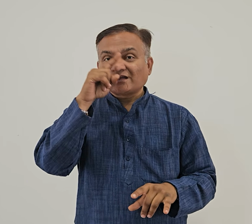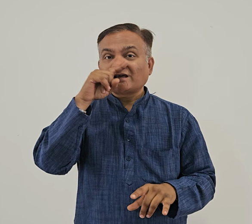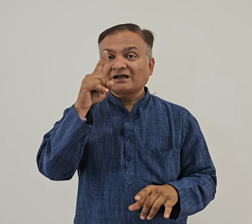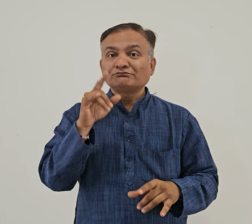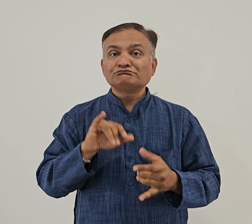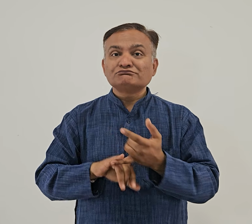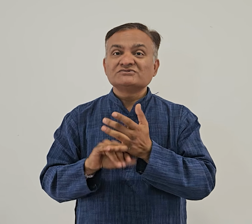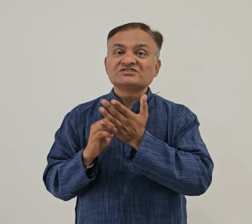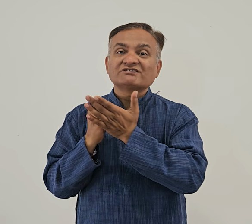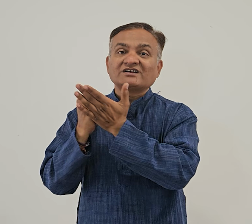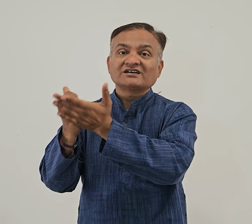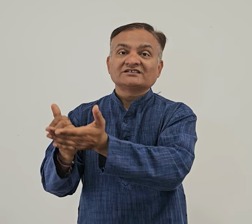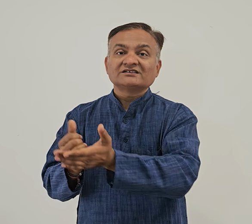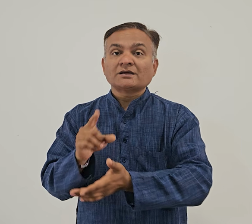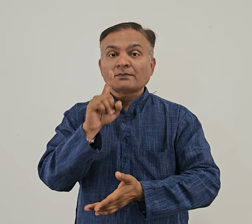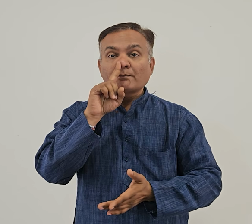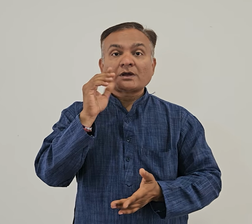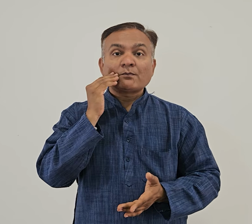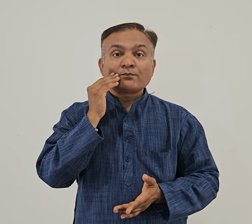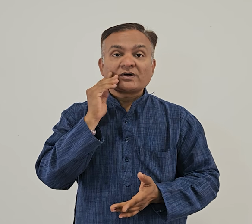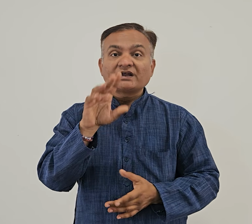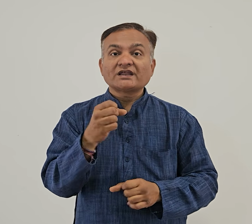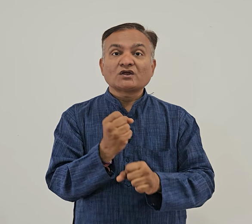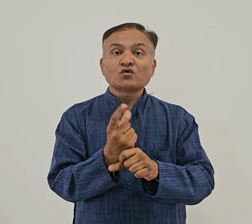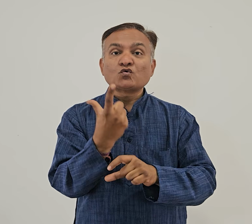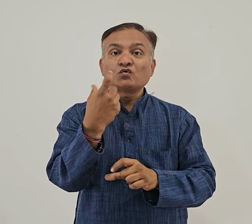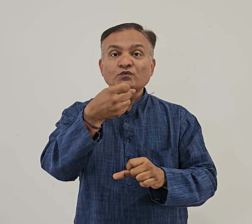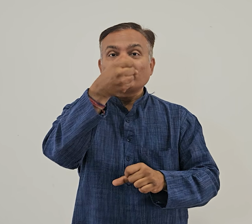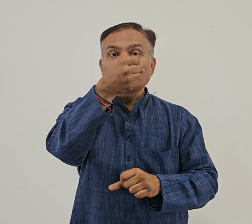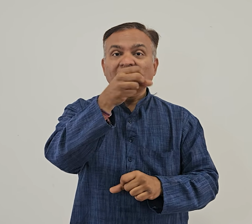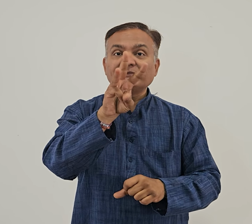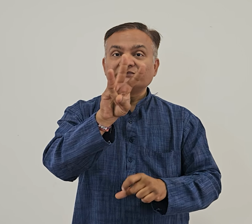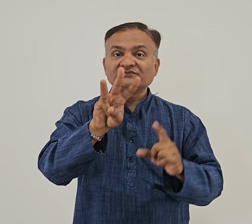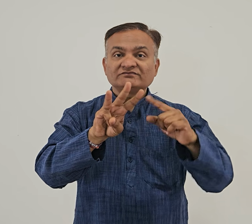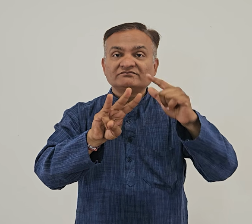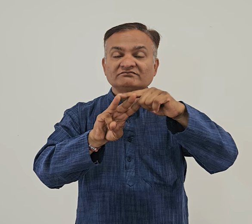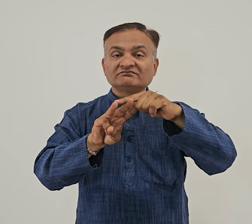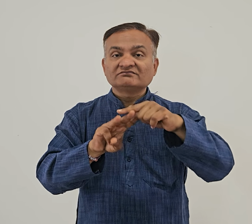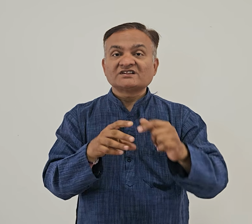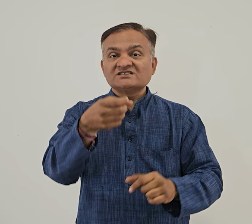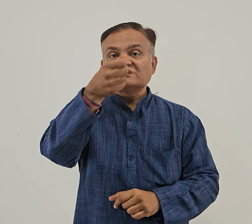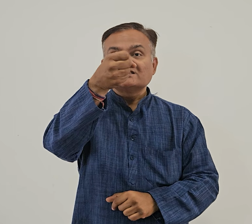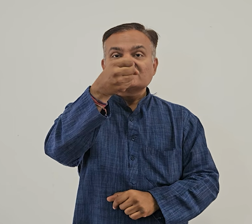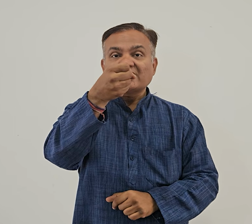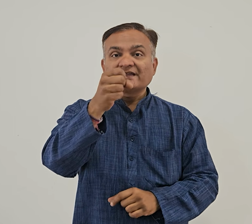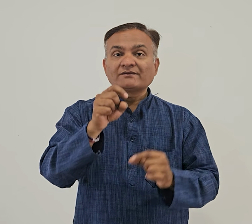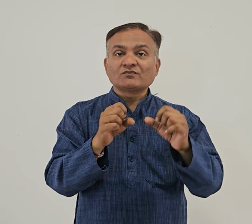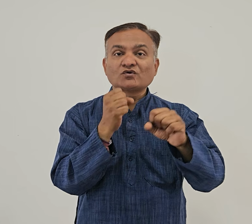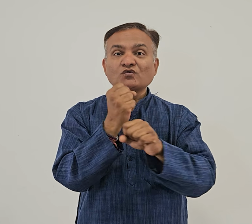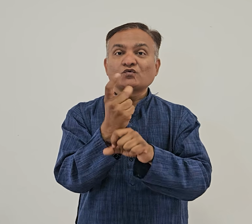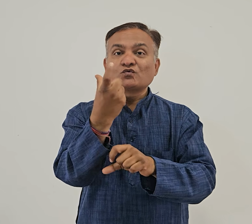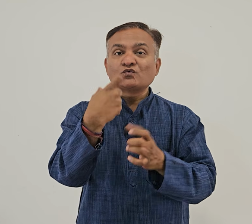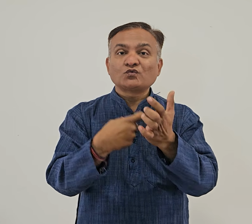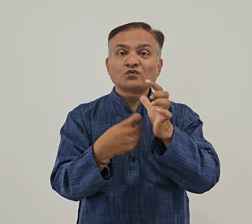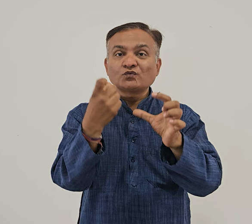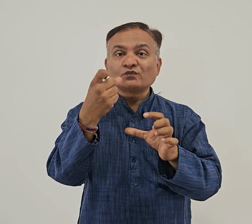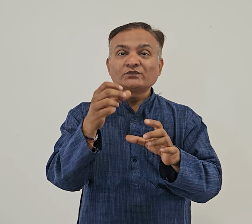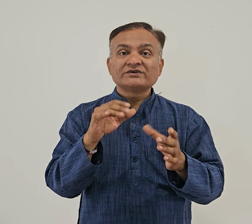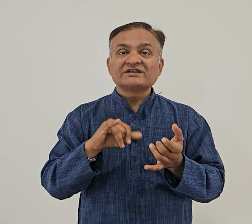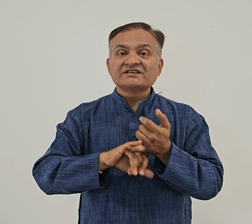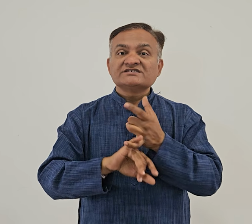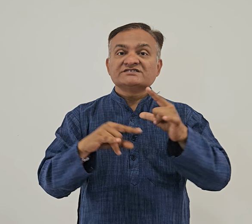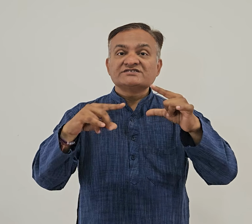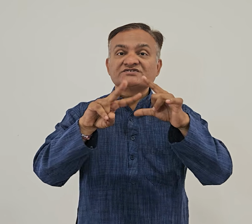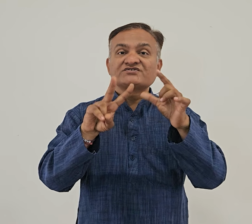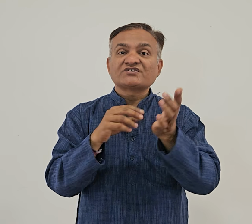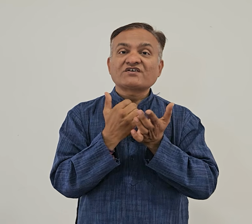મા બાપ અને ગુરુ, એમાં ગુરુની સેવા તો બધાના ભાગે ના આવે. શું એમાં એનું પોતાનું પુણ્ય હોય તો એને